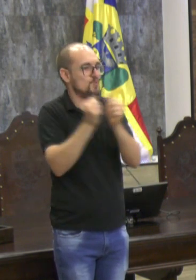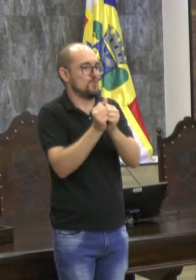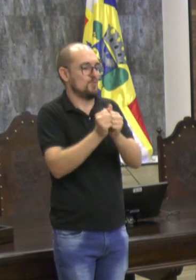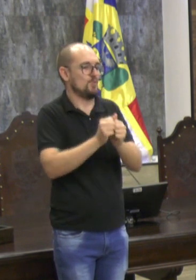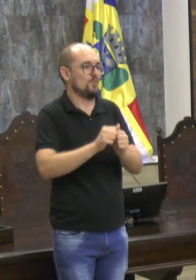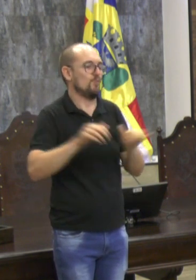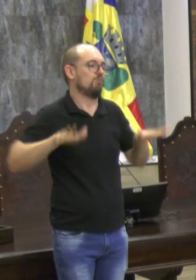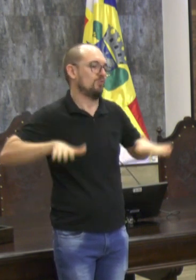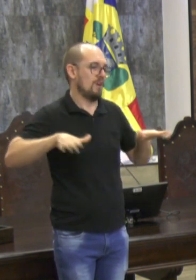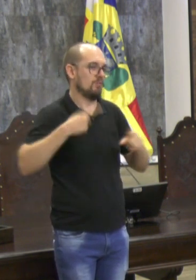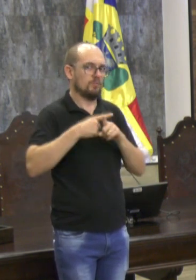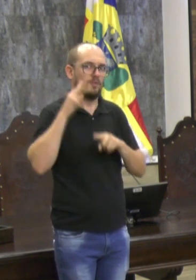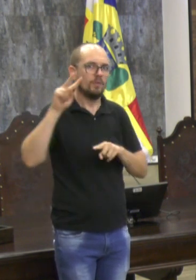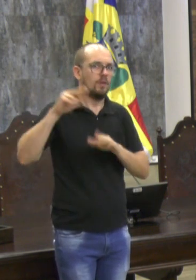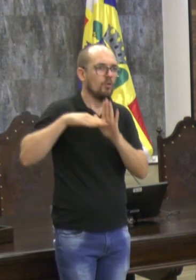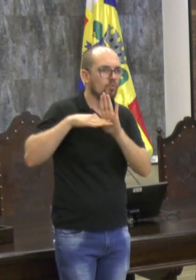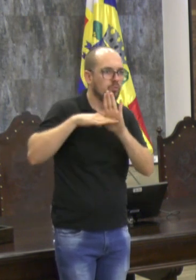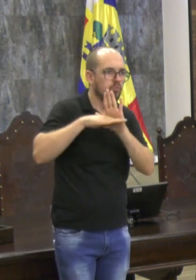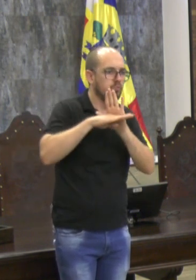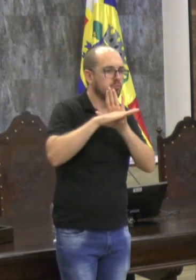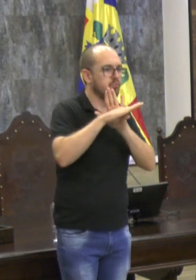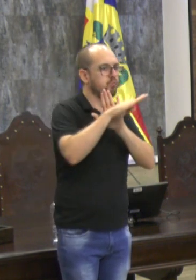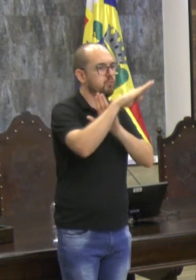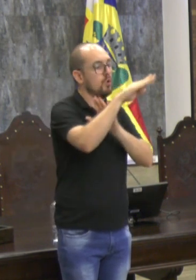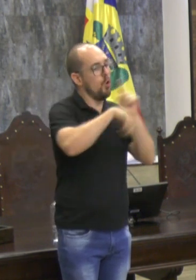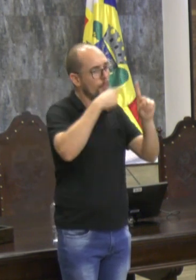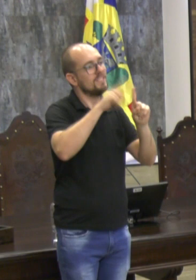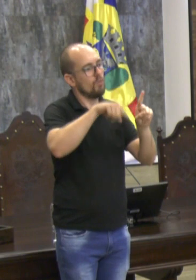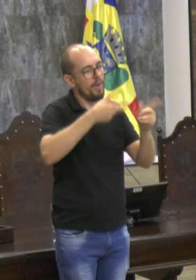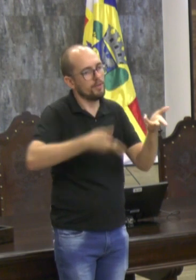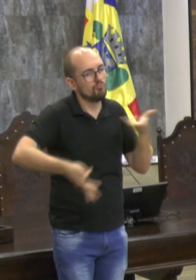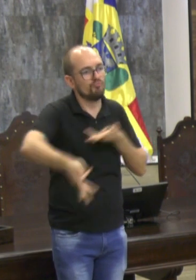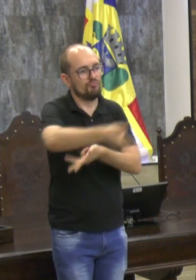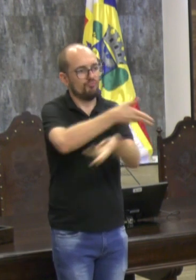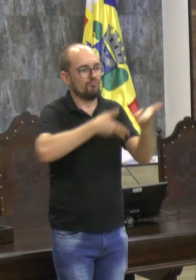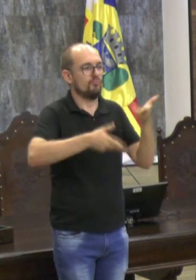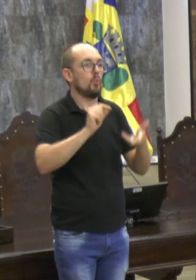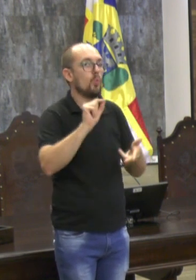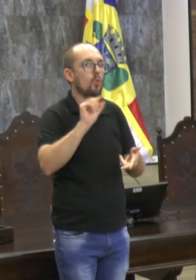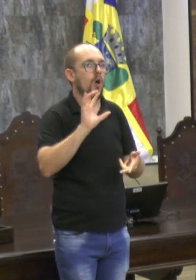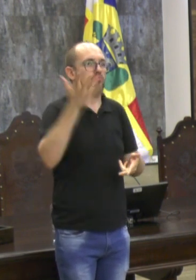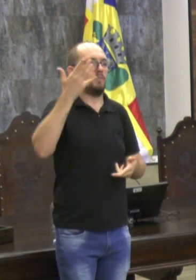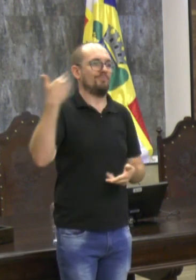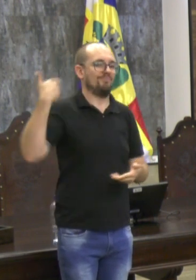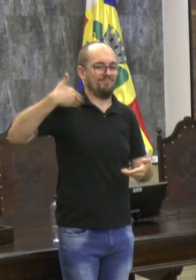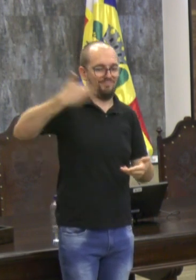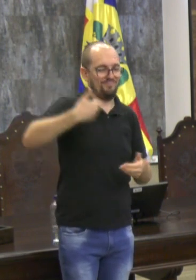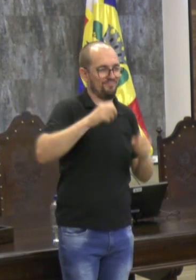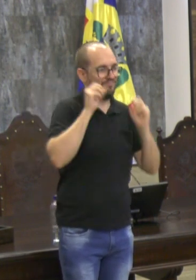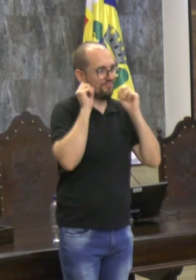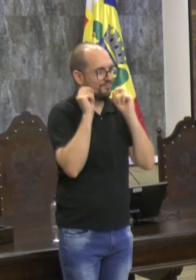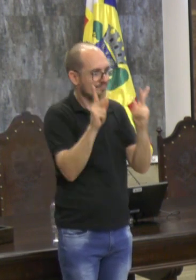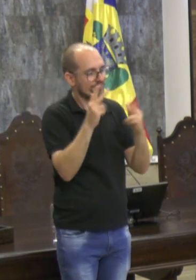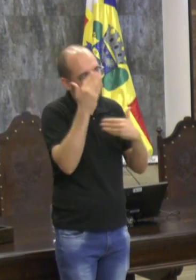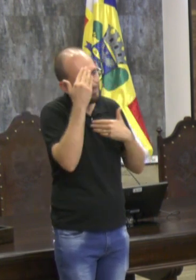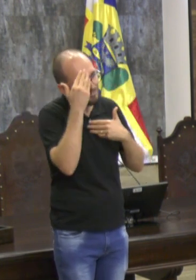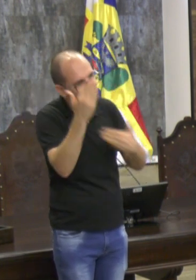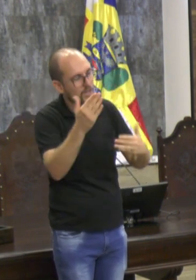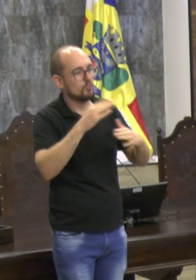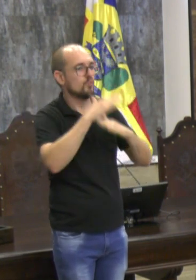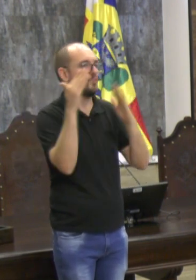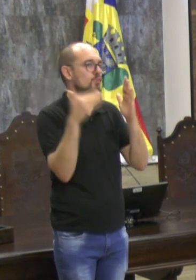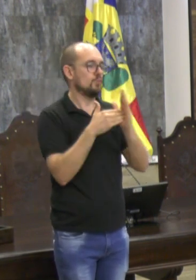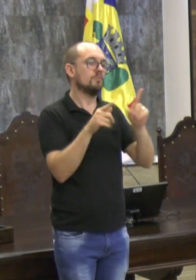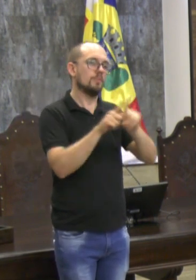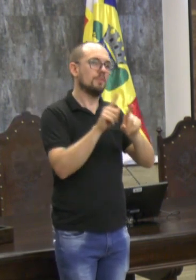gente vê esse progresso, né? E a ideia é essa, é compartilhar o que a gente vivenciou e o que a gente construiu, tá bom? Obrigada por tudo,